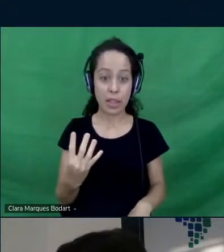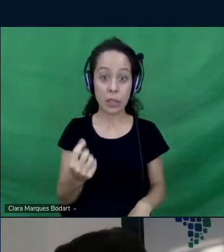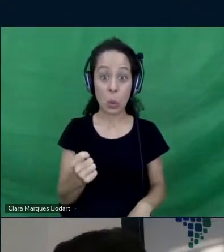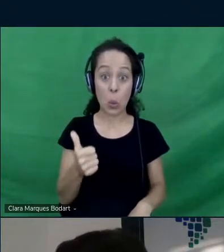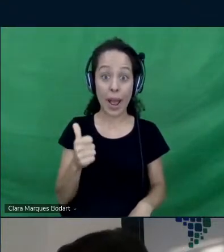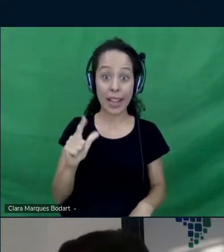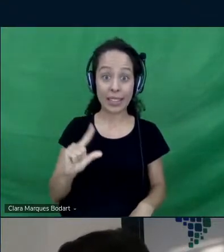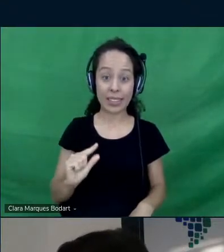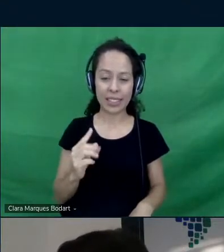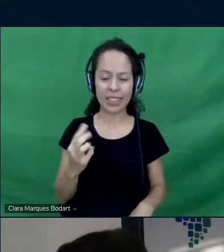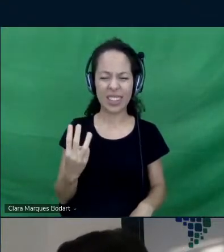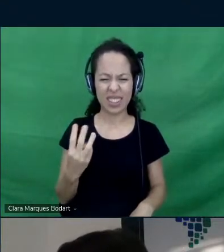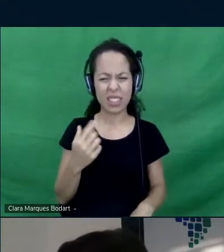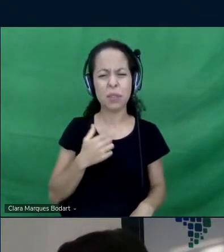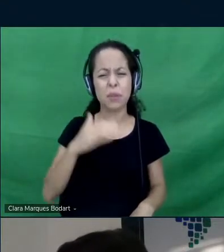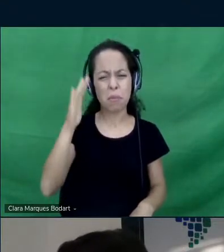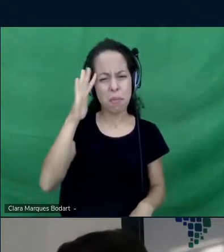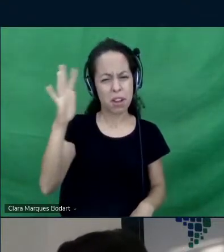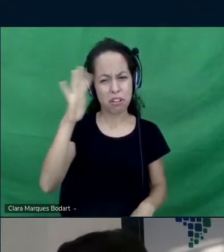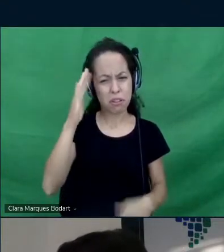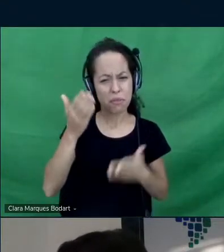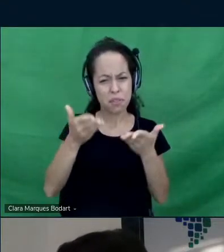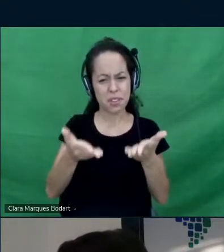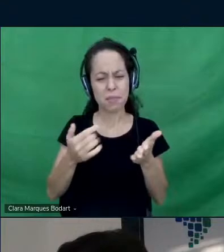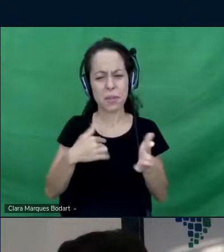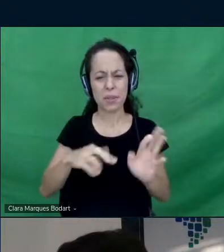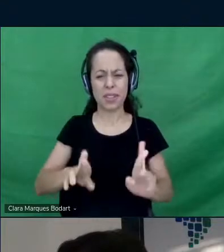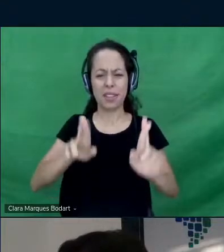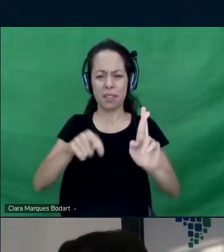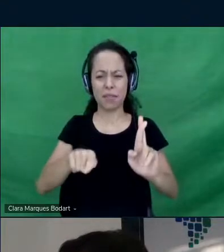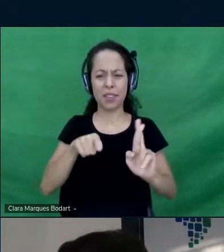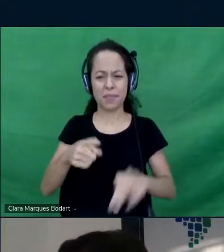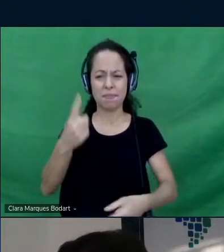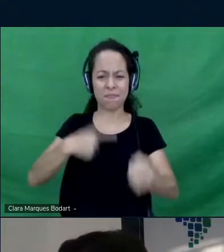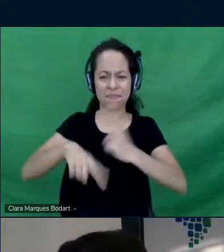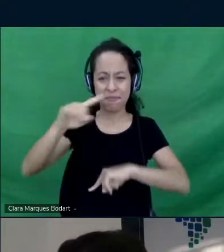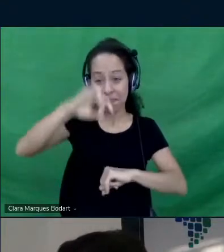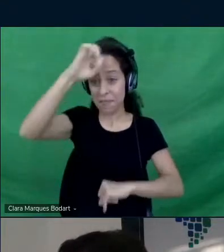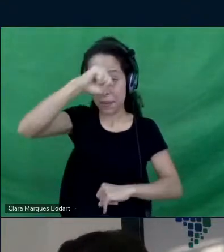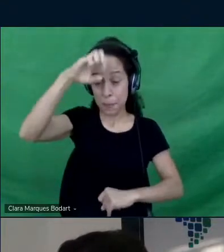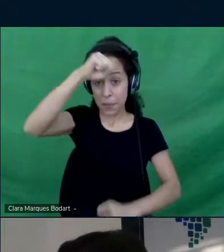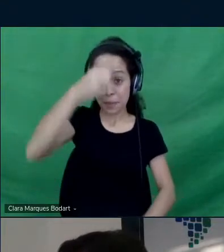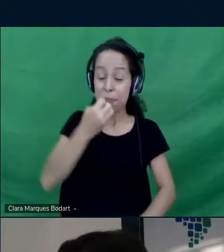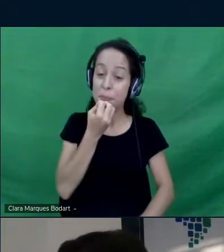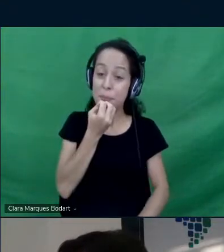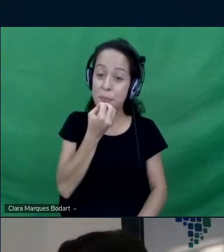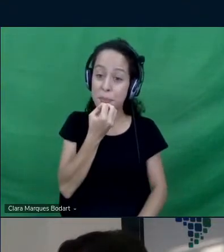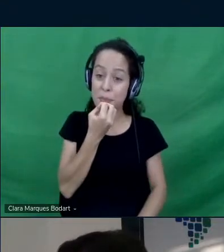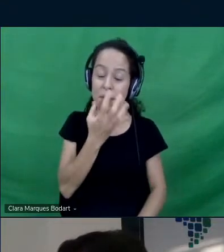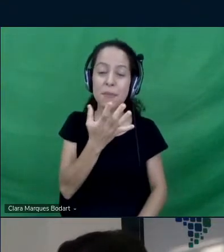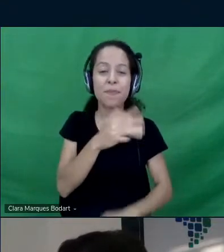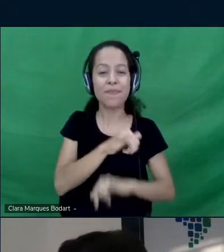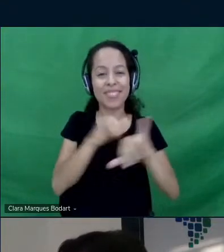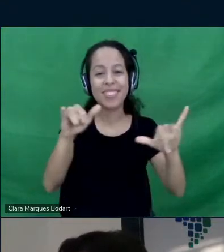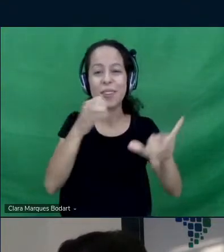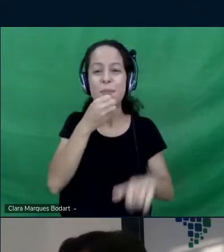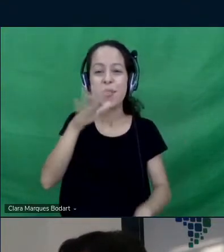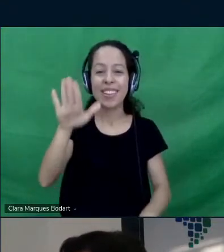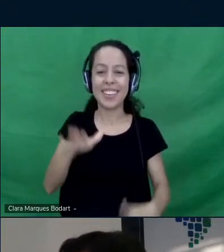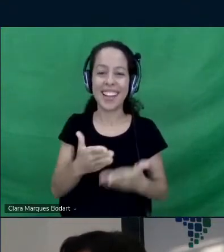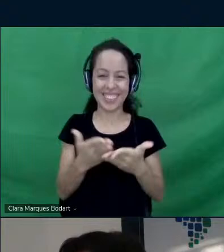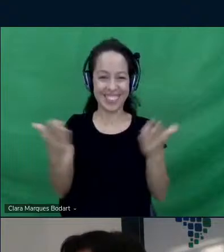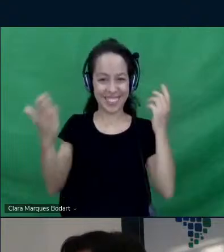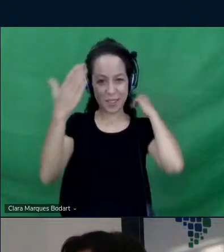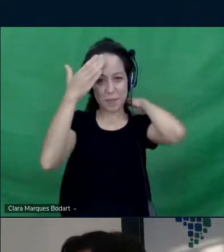loucura toda que é estar nesse lugar. Desejo a você muita felicidade, muito aprendizado também. E, pessoal, boa tarde, viu? Muito obrigada, tá